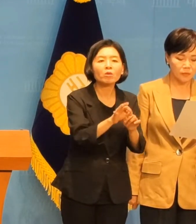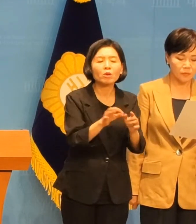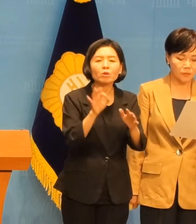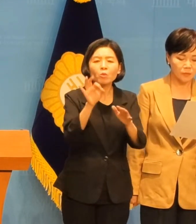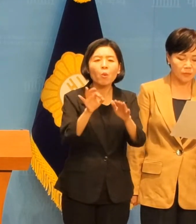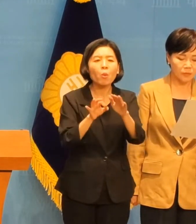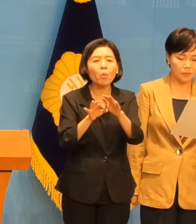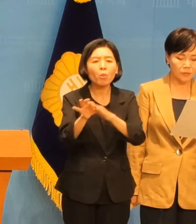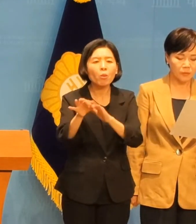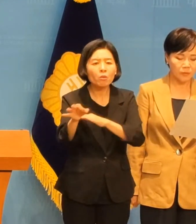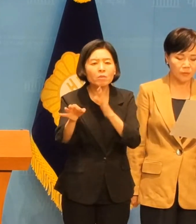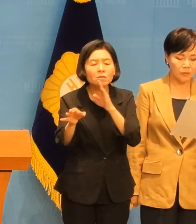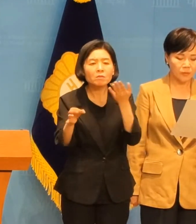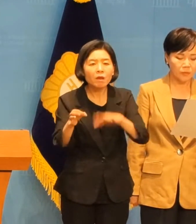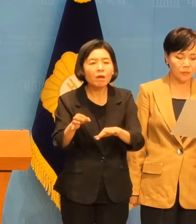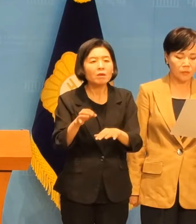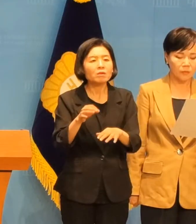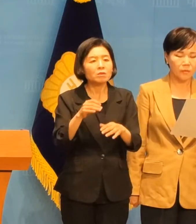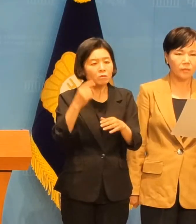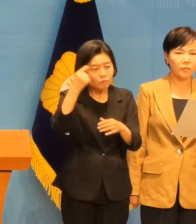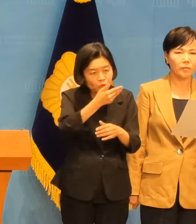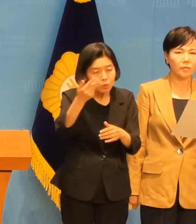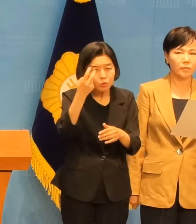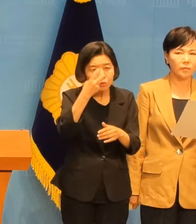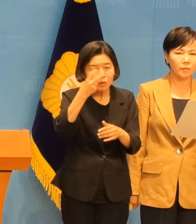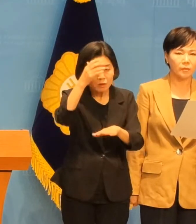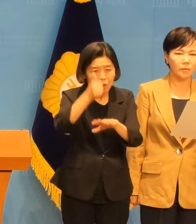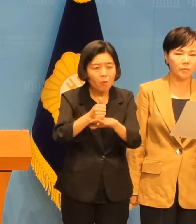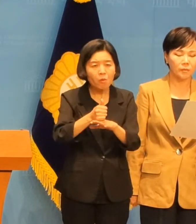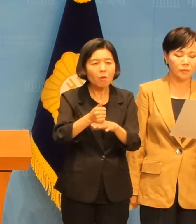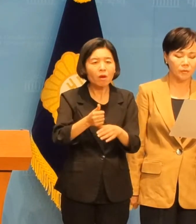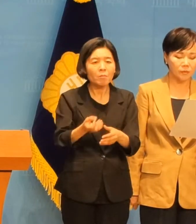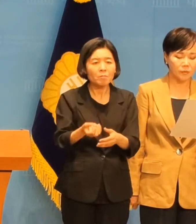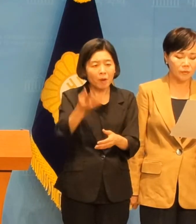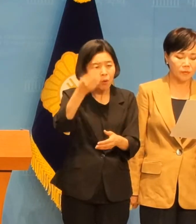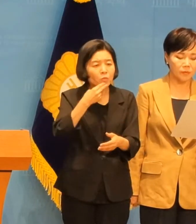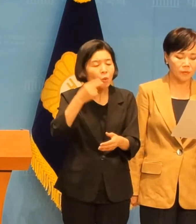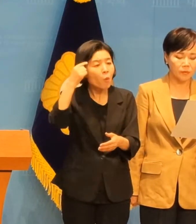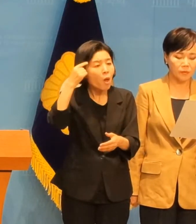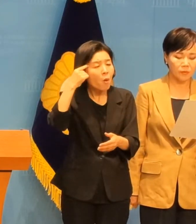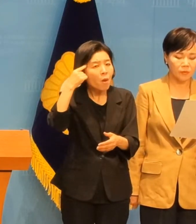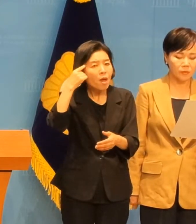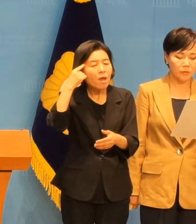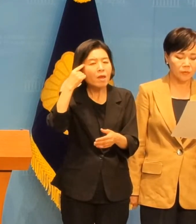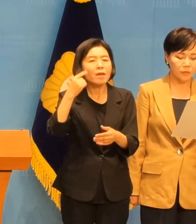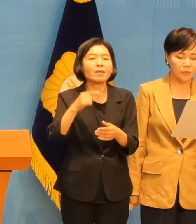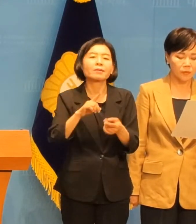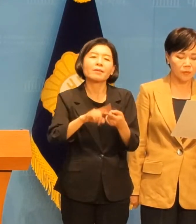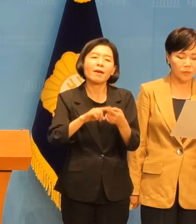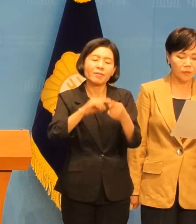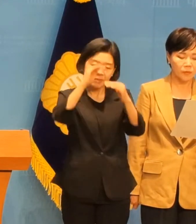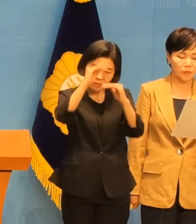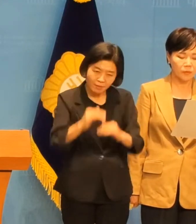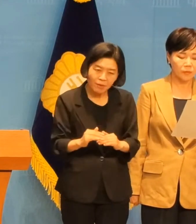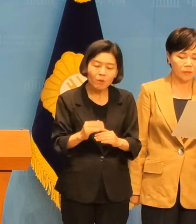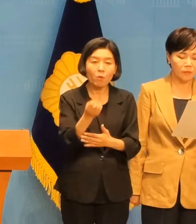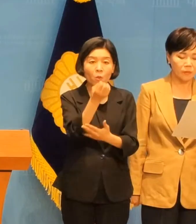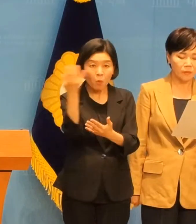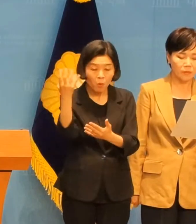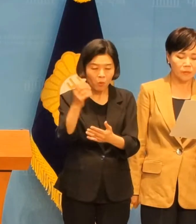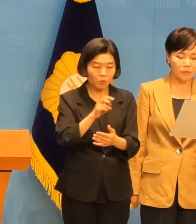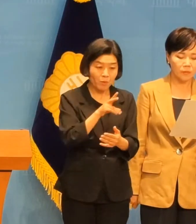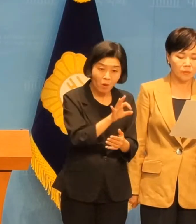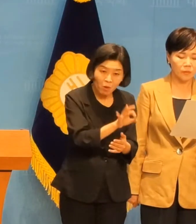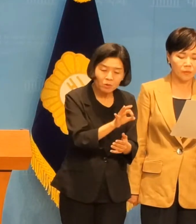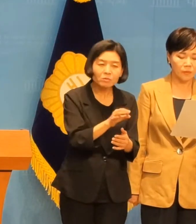이기는 조사는 왜 안 나오냐라고 물었다는 노골적인 여론조사를 암시하는 발언이 있었음이 언론과 명태균 씨의